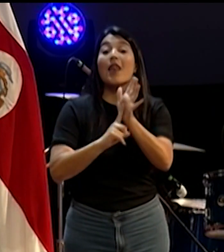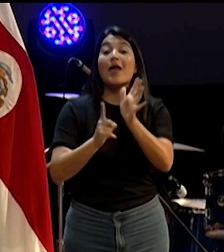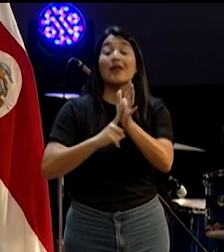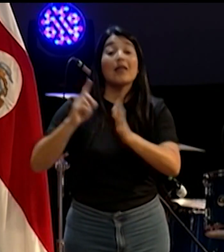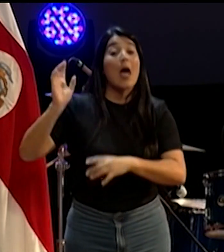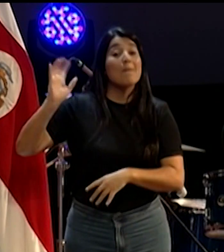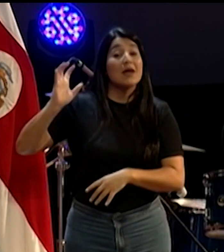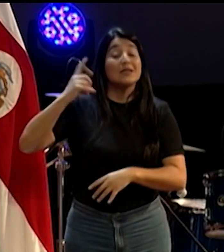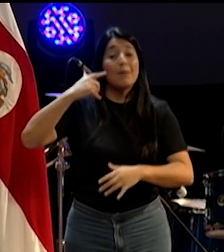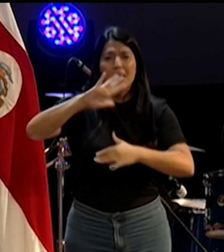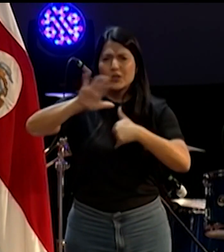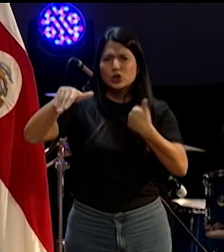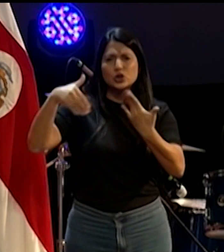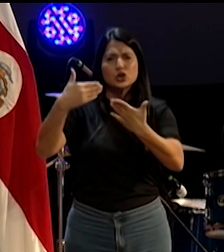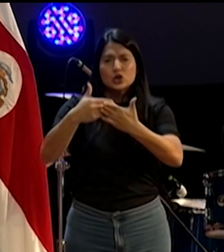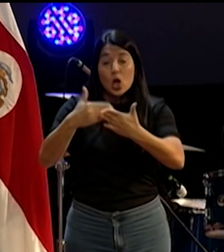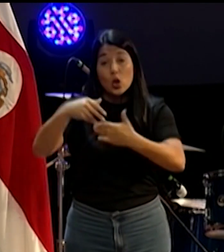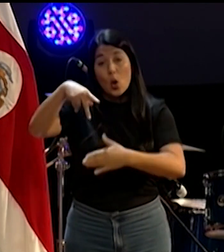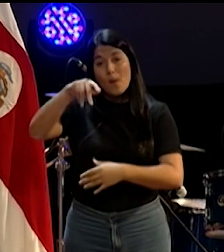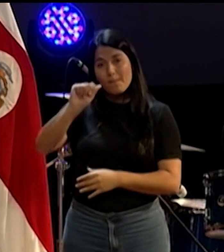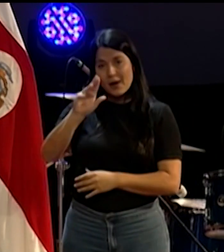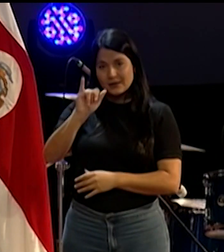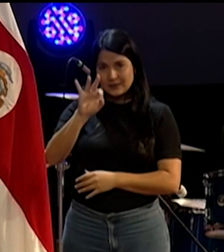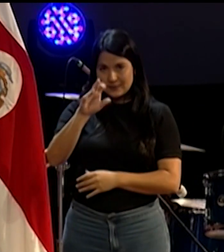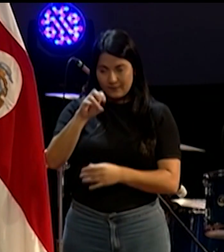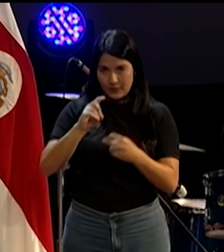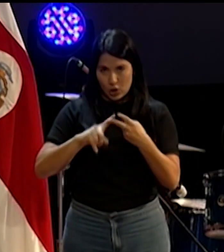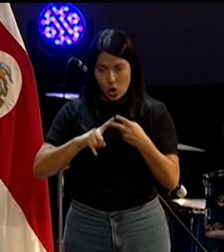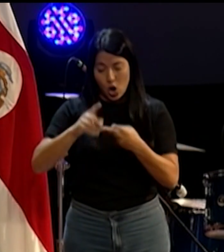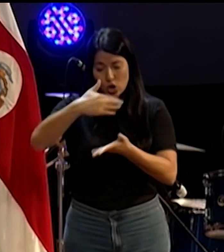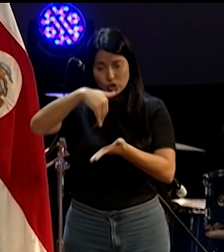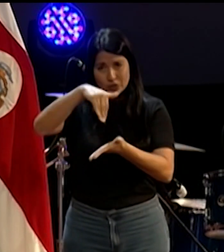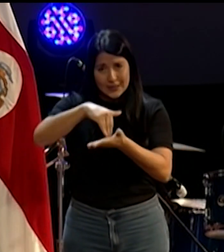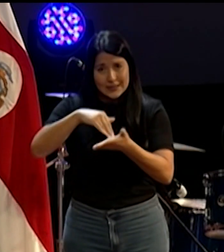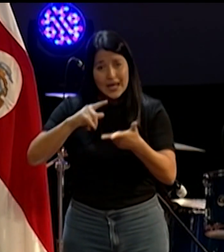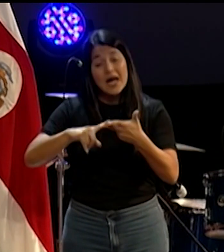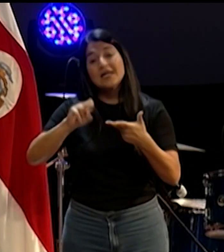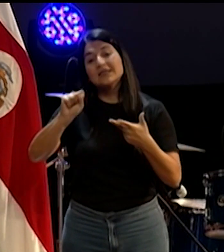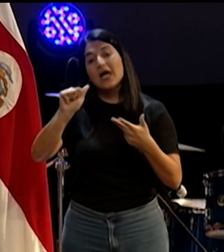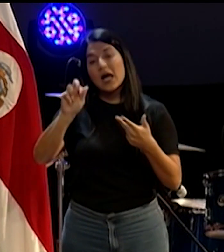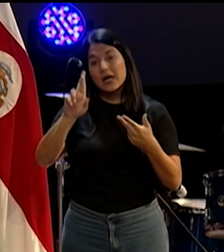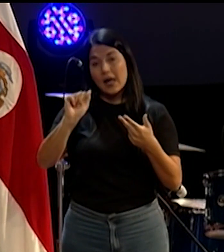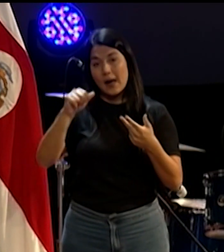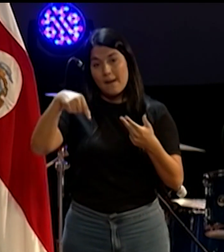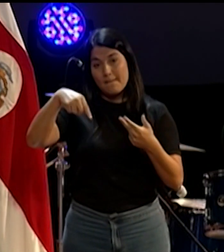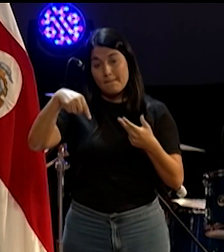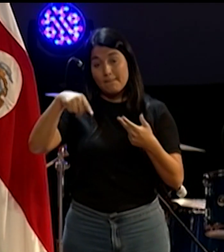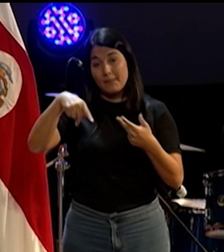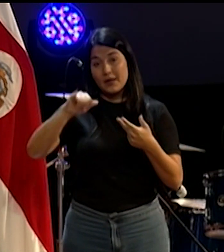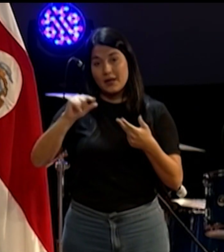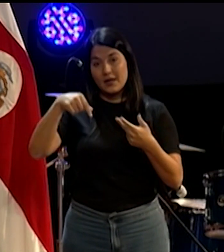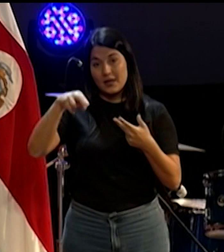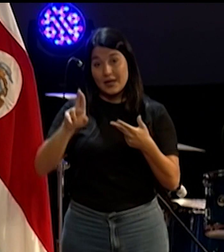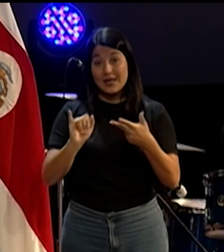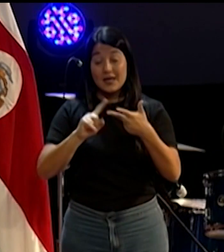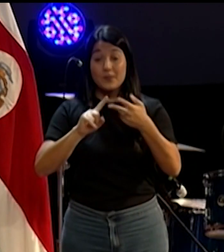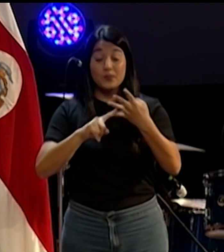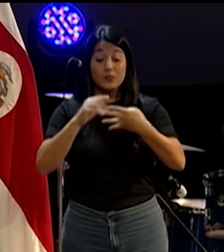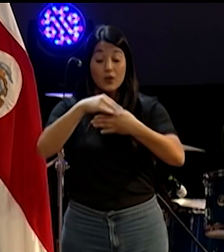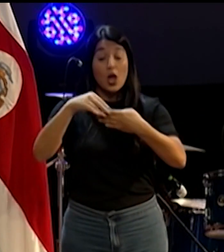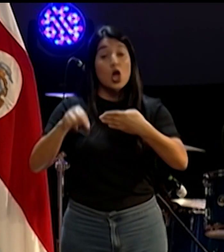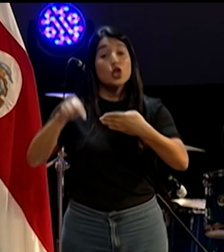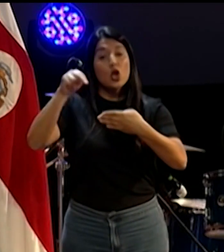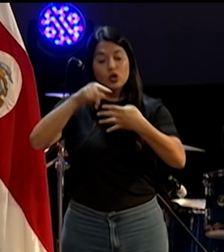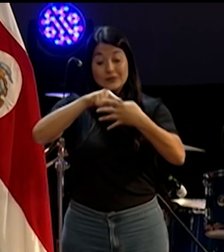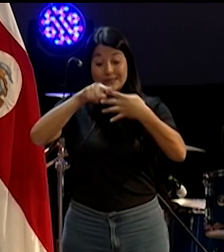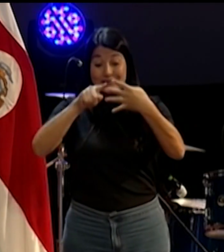para todo el litoral Pacífico, Valle Central, Cantón de Sarapiquí y la zona norte. Son sitios que